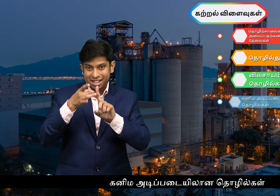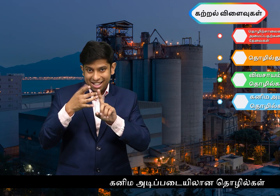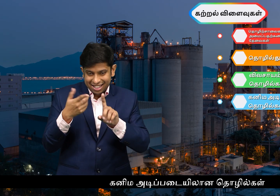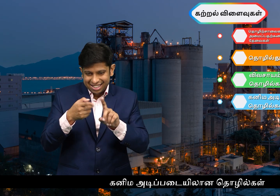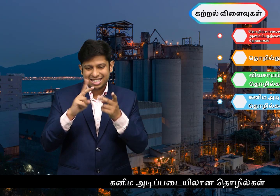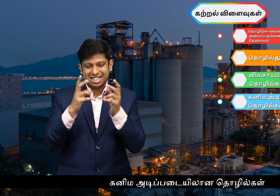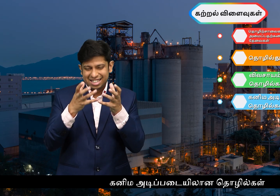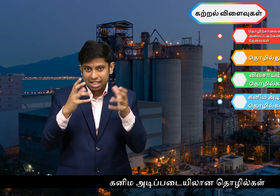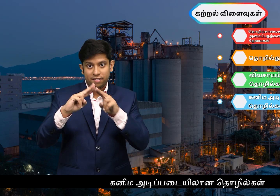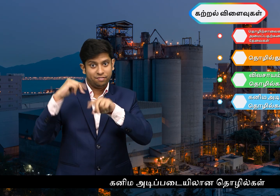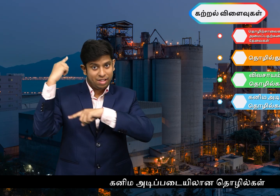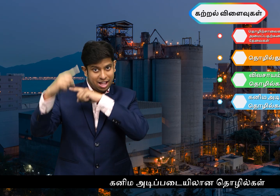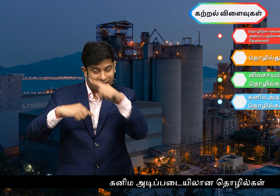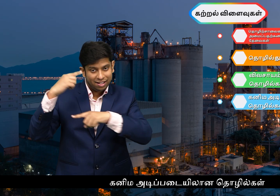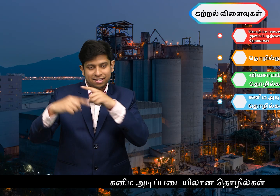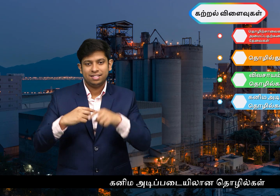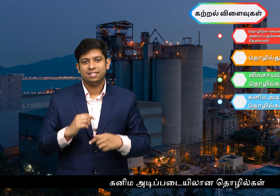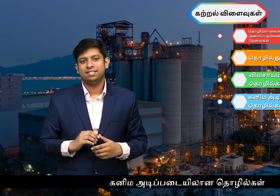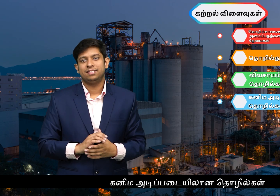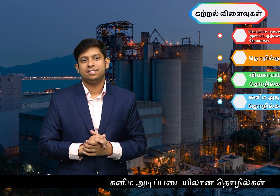கனிம அடிப்படையிலான தொழில்கள்,